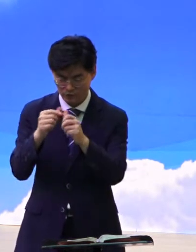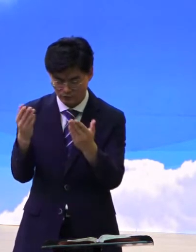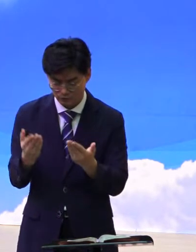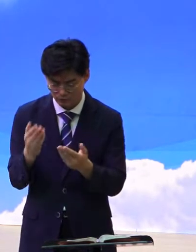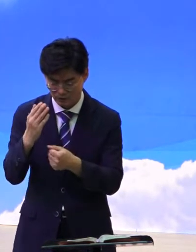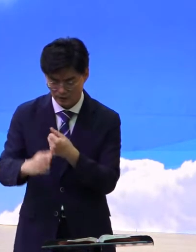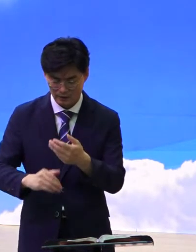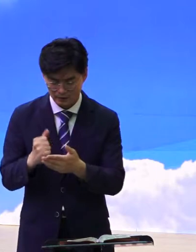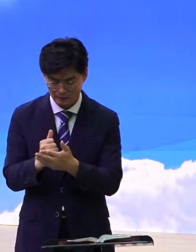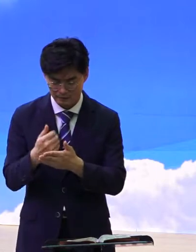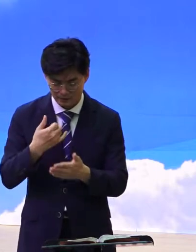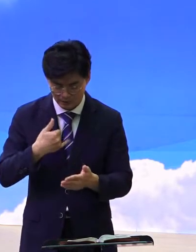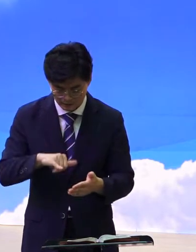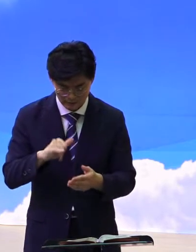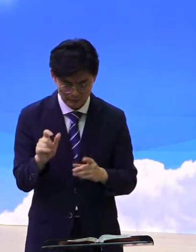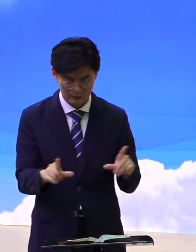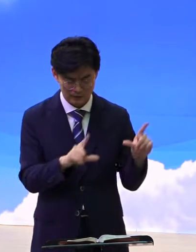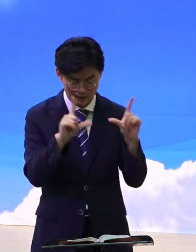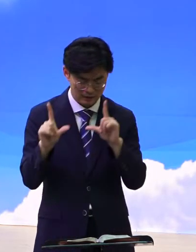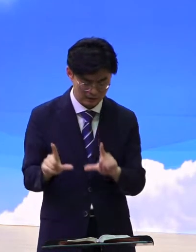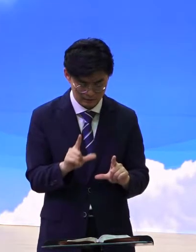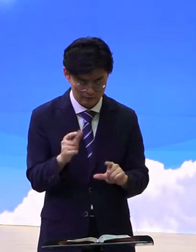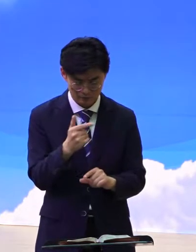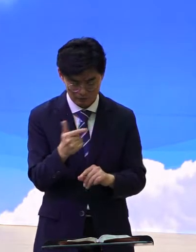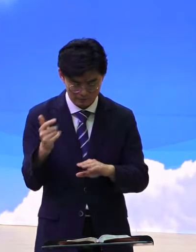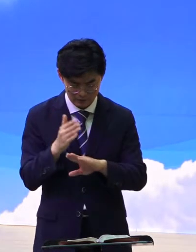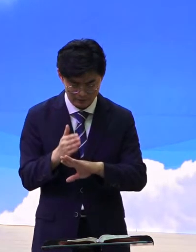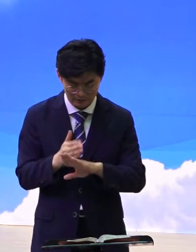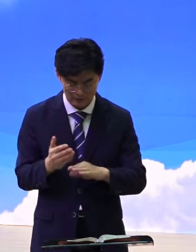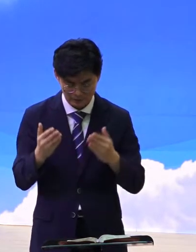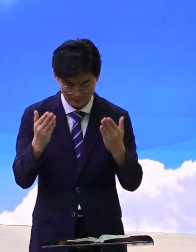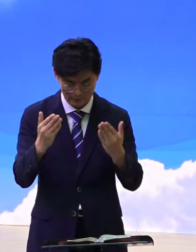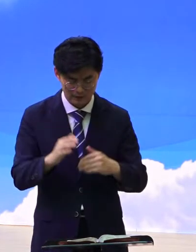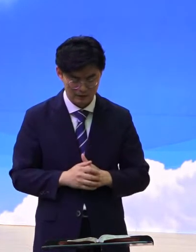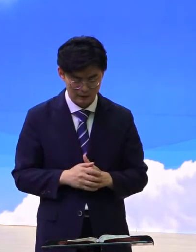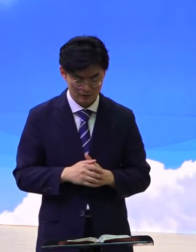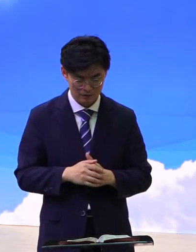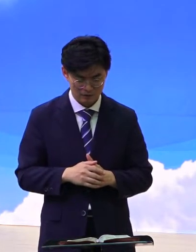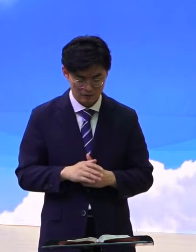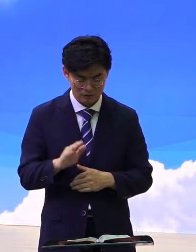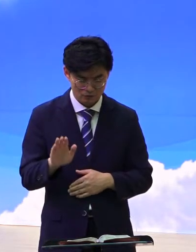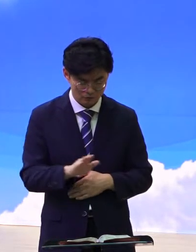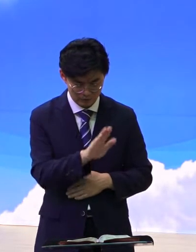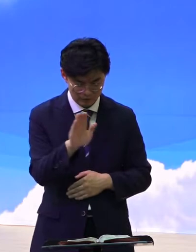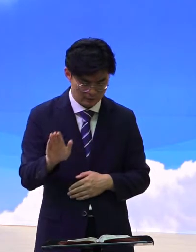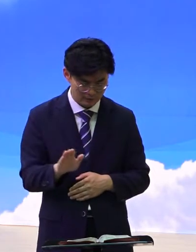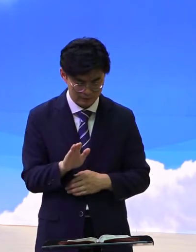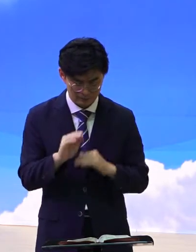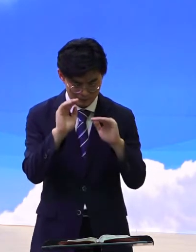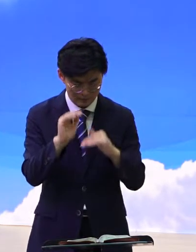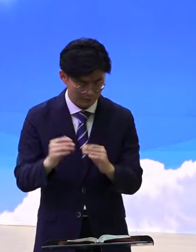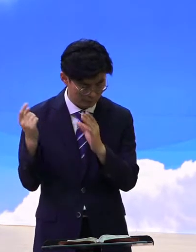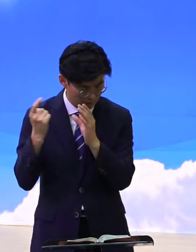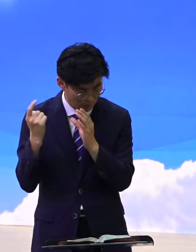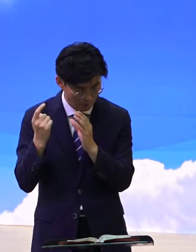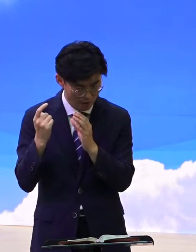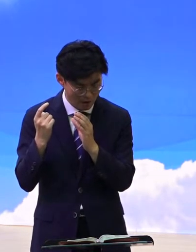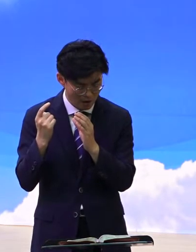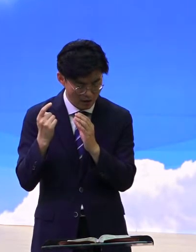것 감사합니다. 하나님 아버지, 이 시대를 통해서 우리에게 주셨던 메시지를 우리가 듣고 하나님 앞에서 우리의